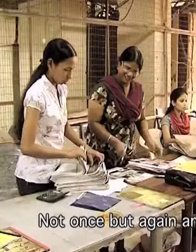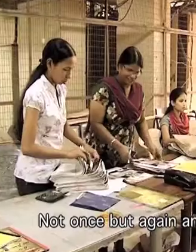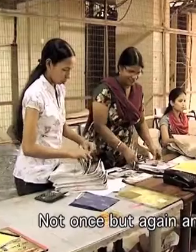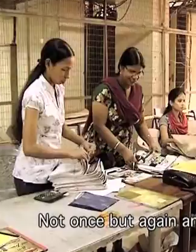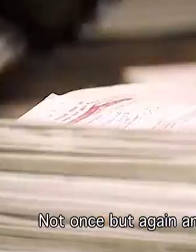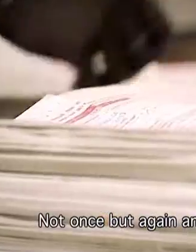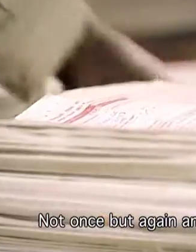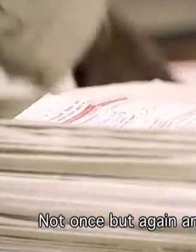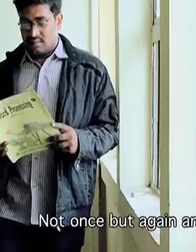मिलता फिर